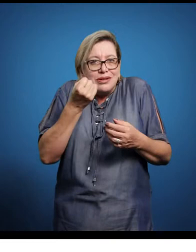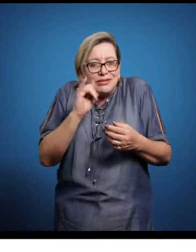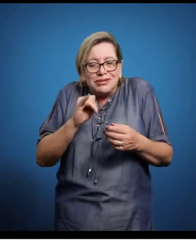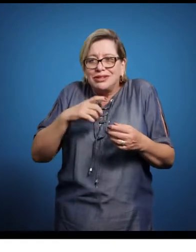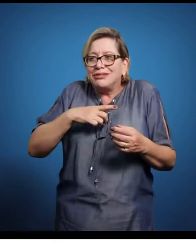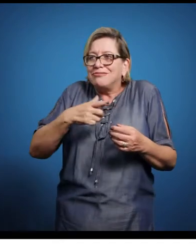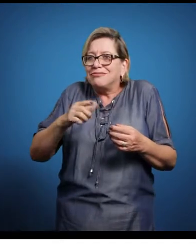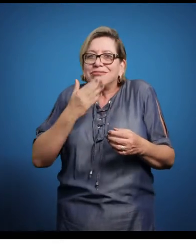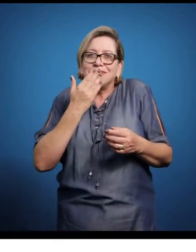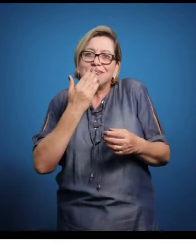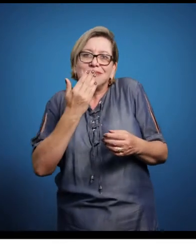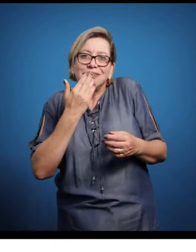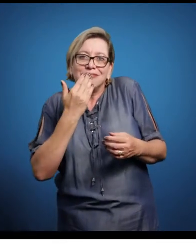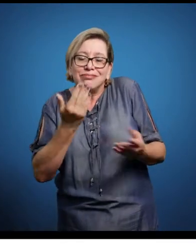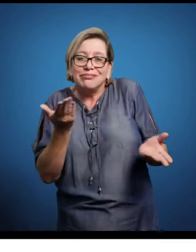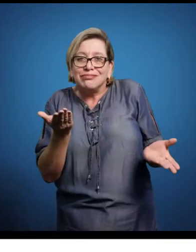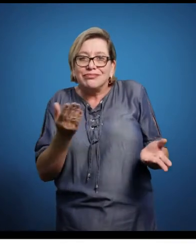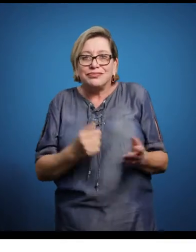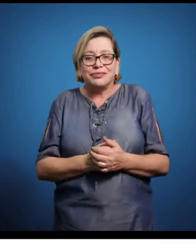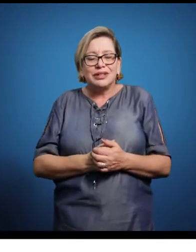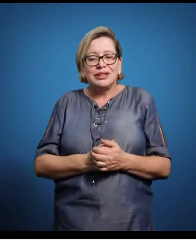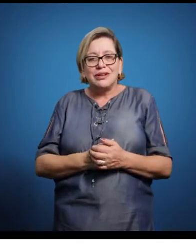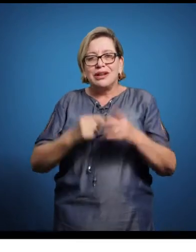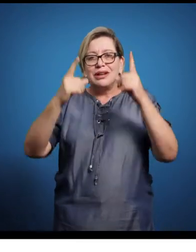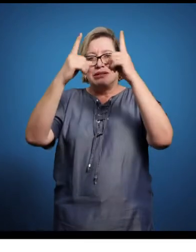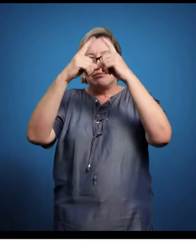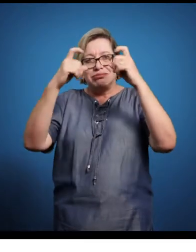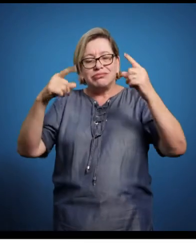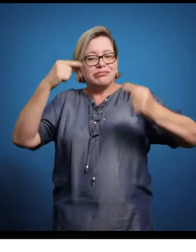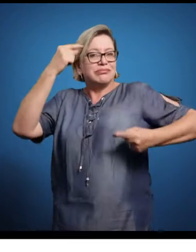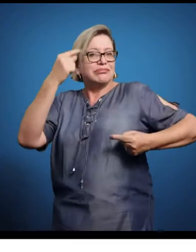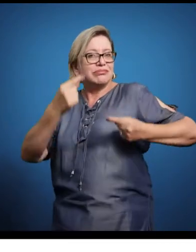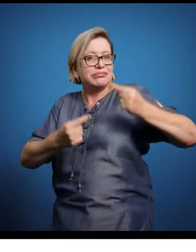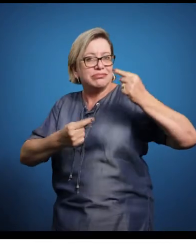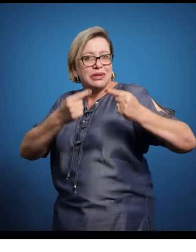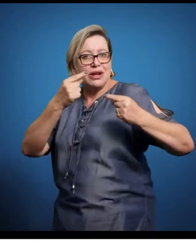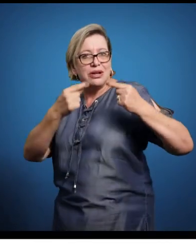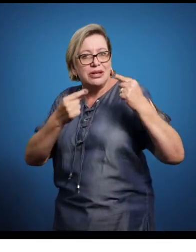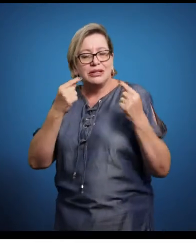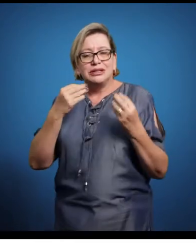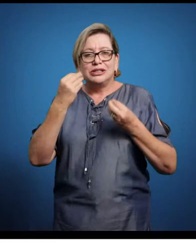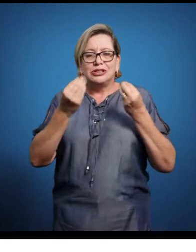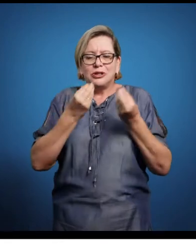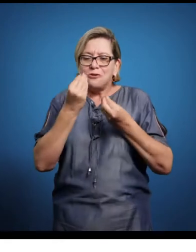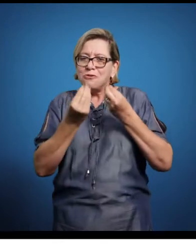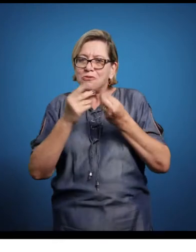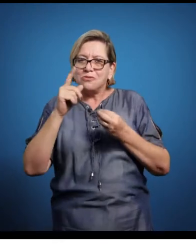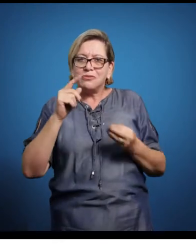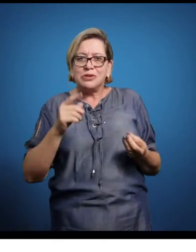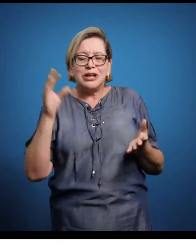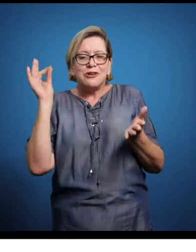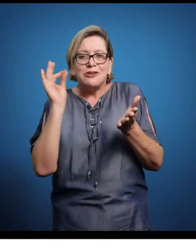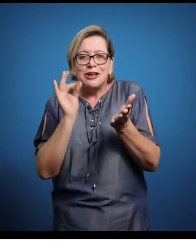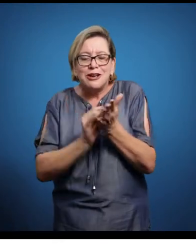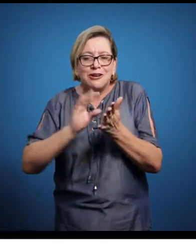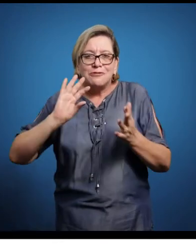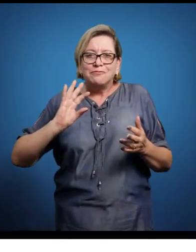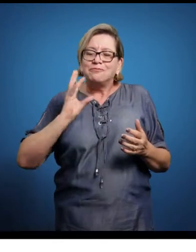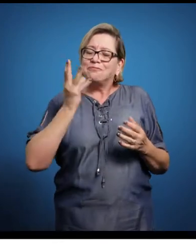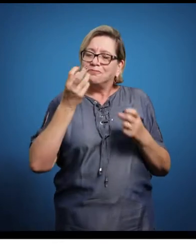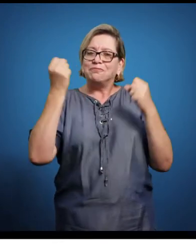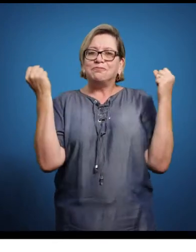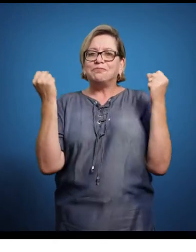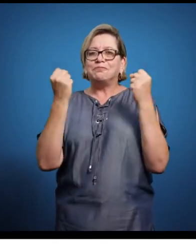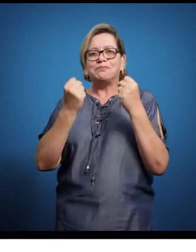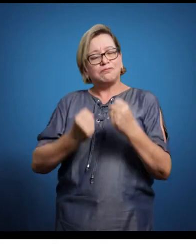então a gente pode dizer que a ciência política em si o estudo dela do seu funcionamento do do real funcionamento do poder